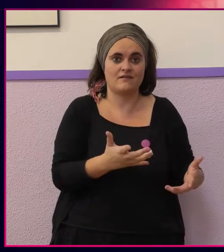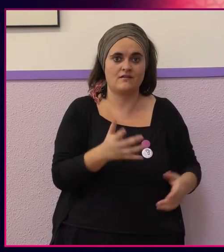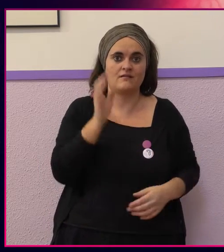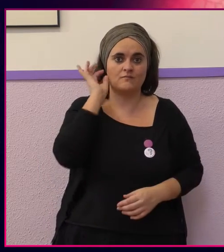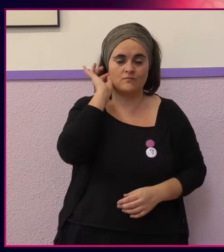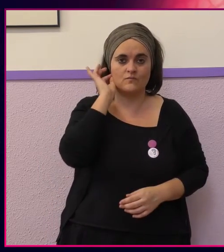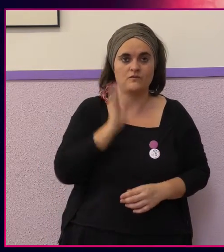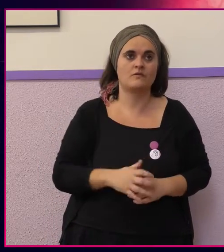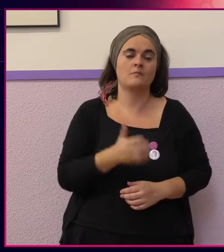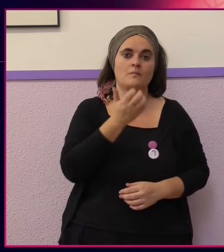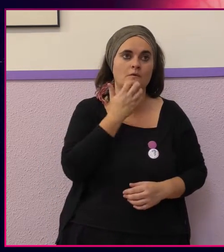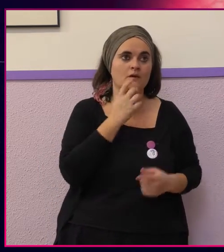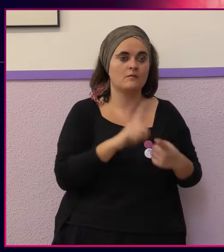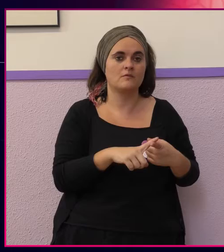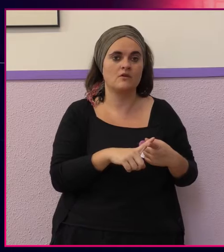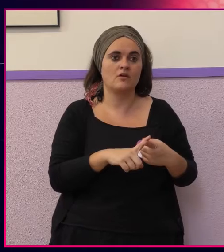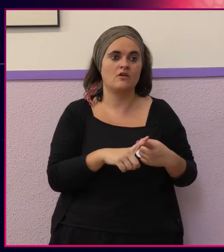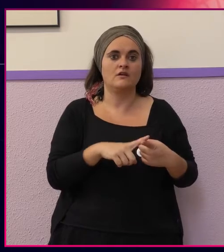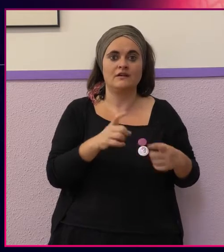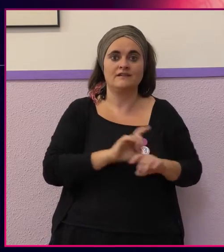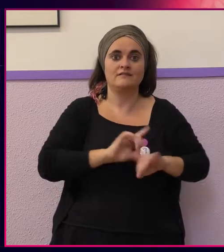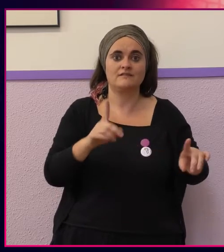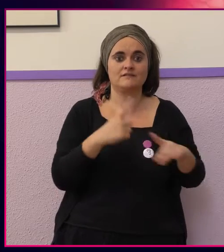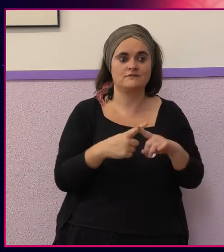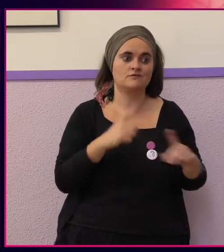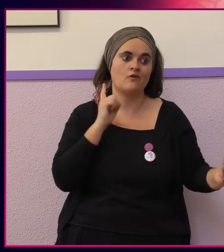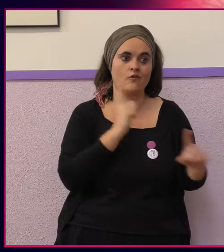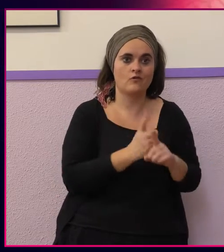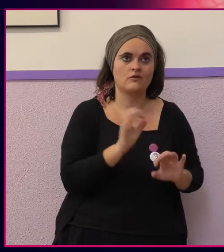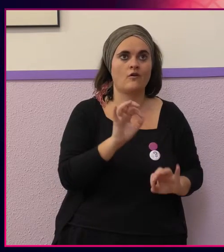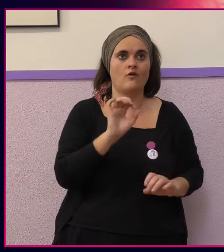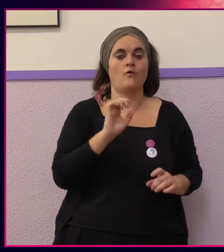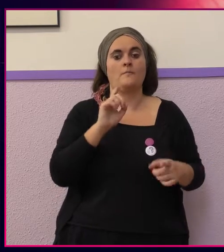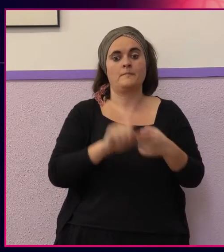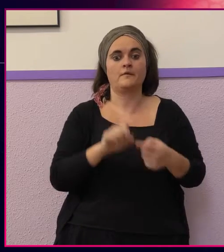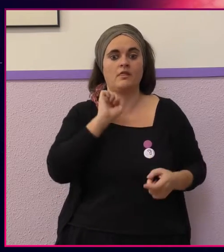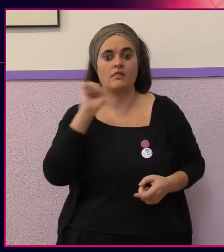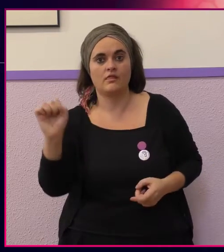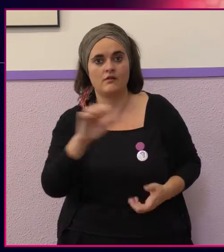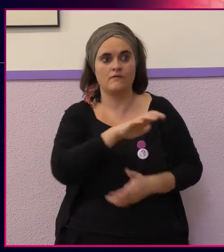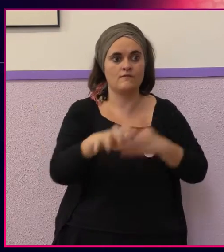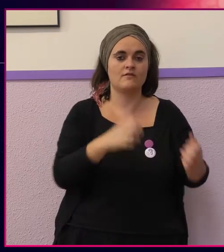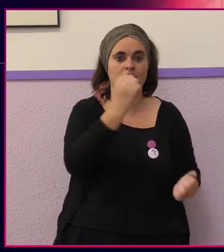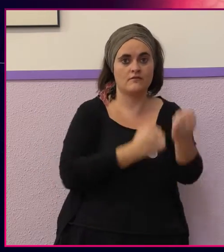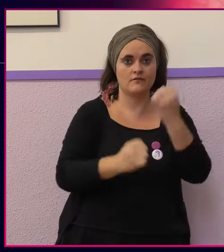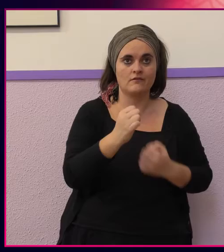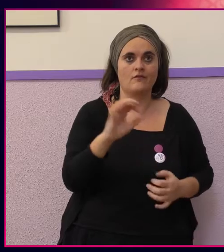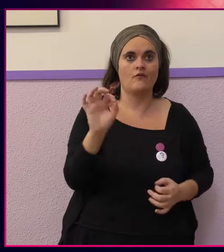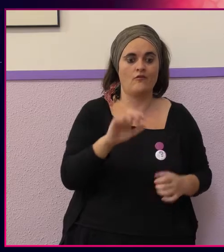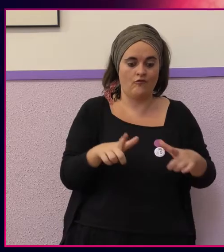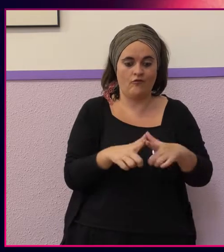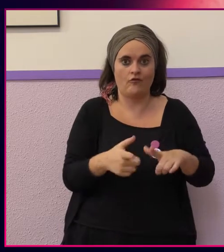delitos contra la libertad sexual matrimonios forzados violencia económica mutilación genital